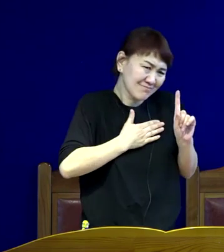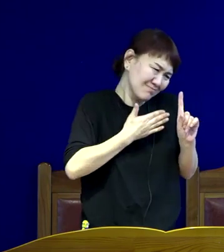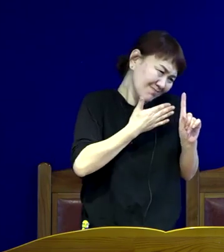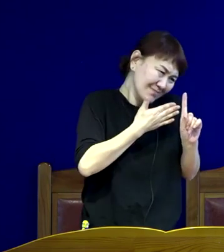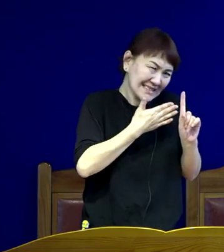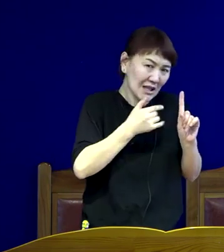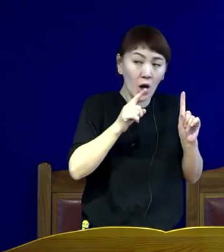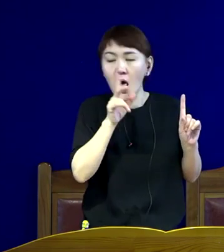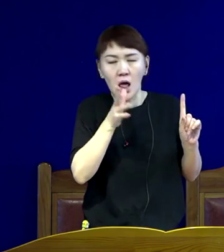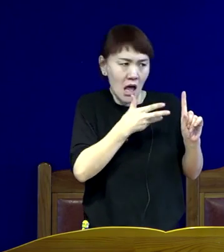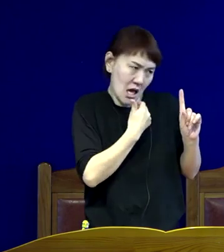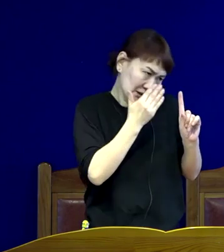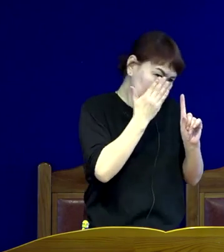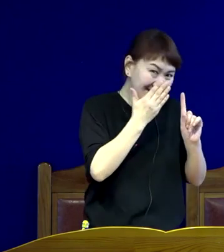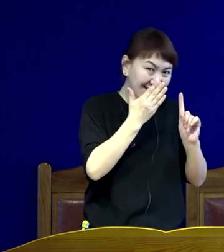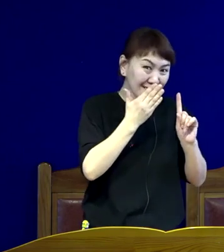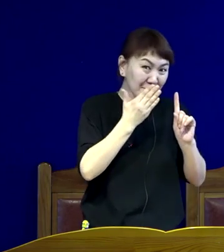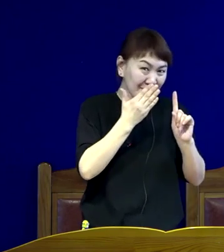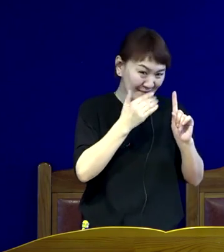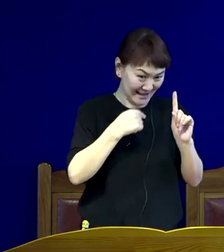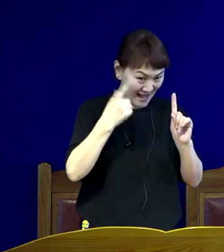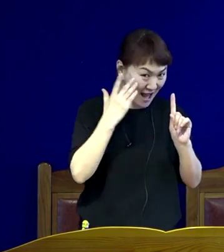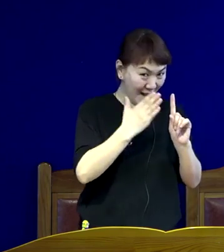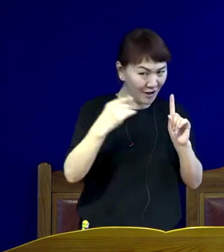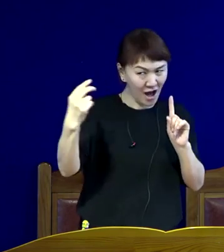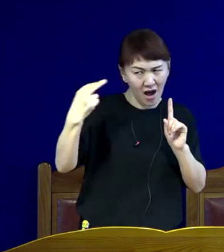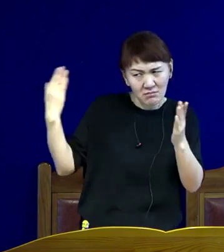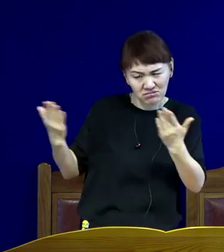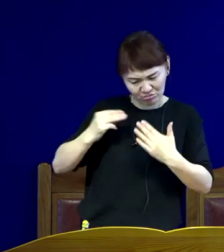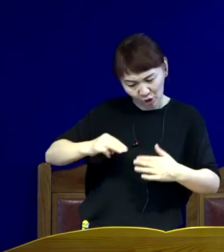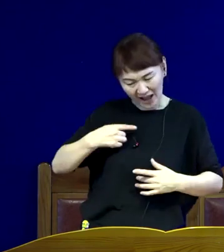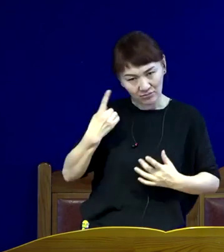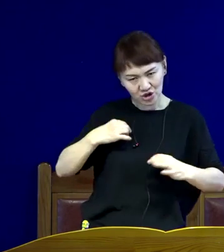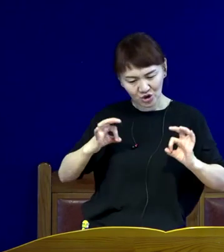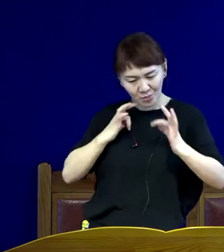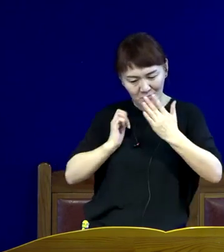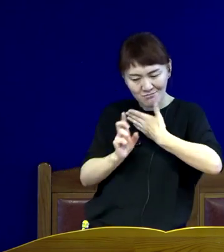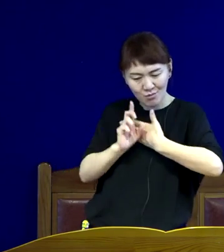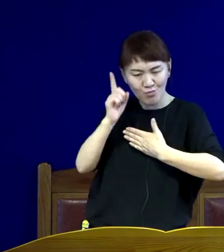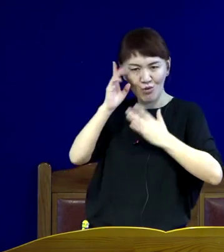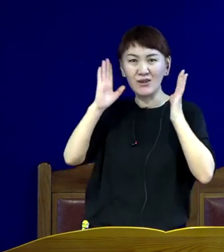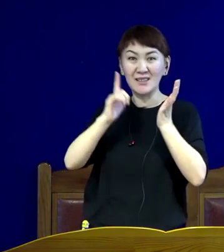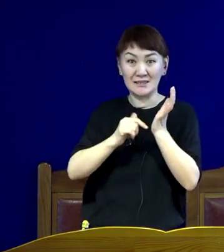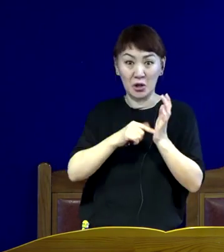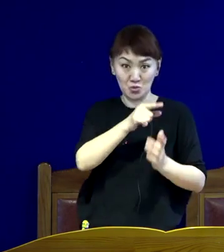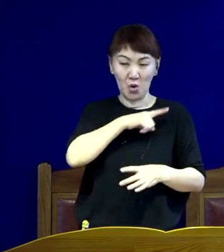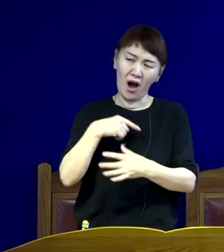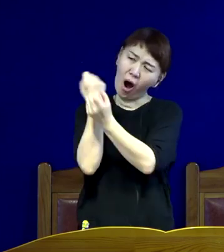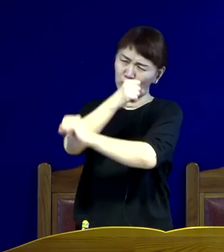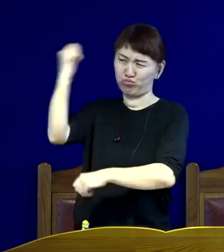чинь өөр эмэгтэй харахгүй л байлгүй, надаас өөр эмэгтэй харахгүй байхаа. Ингиж итгэж байгаа нь сайхан